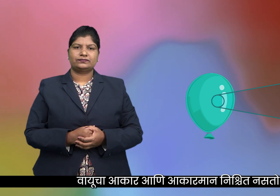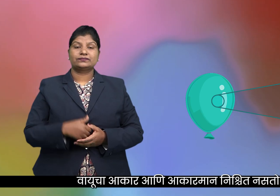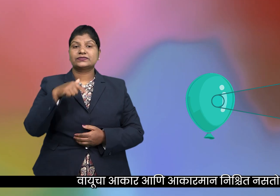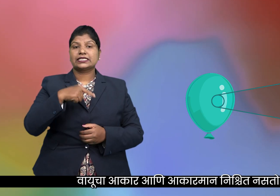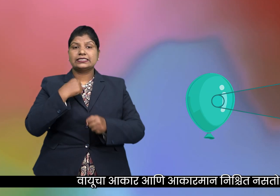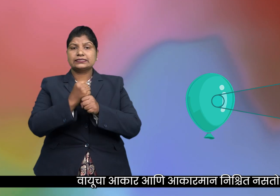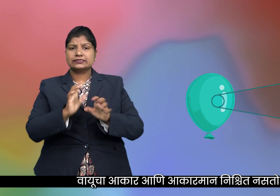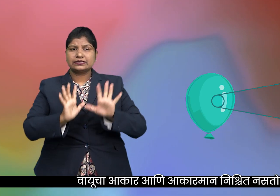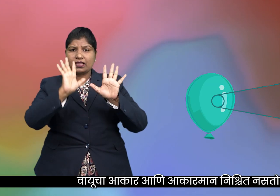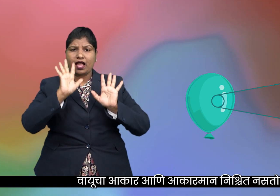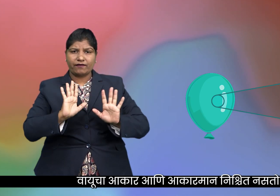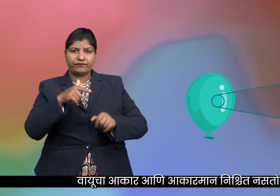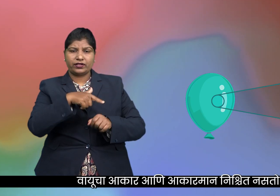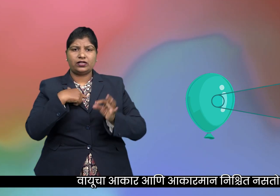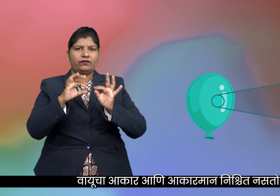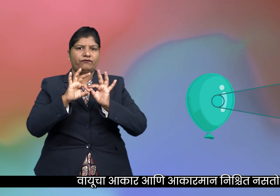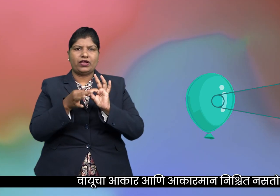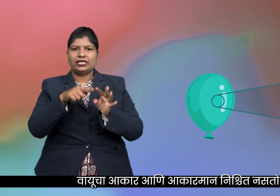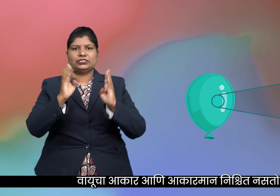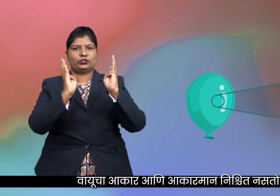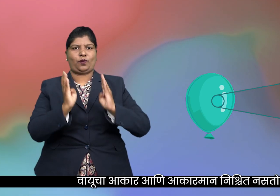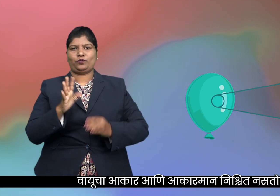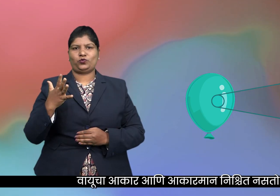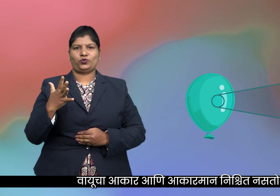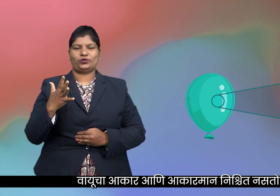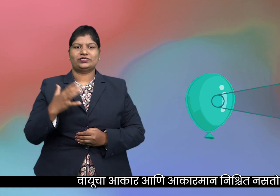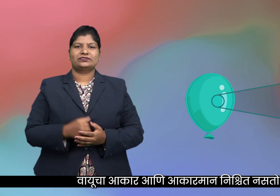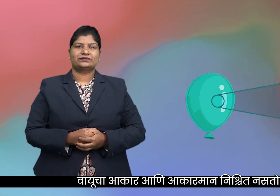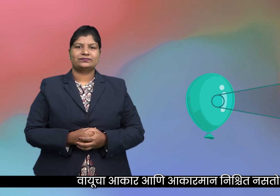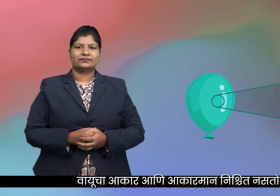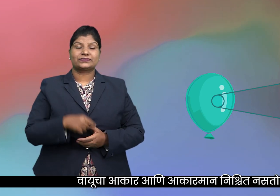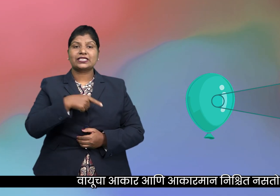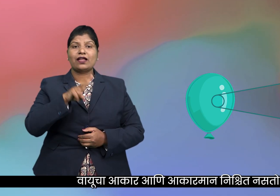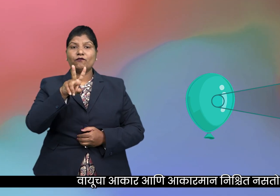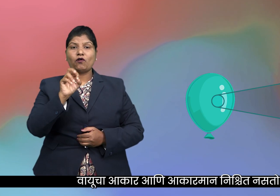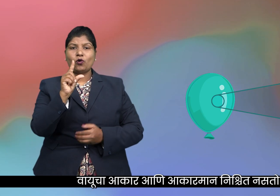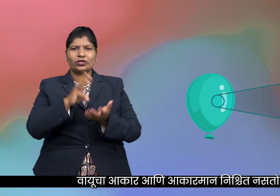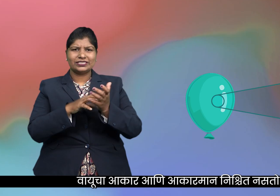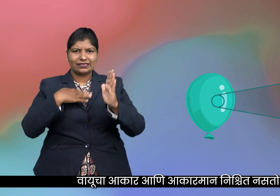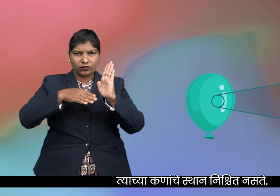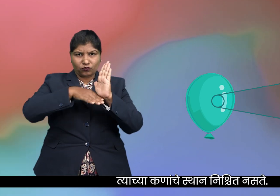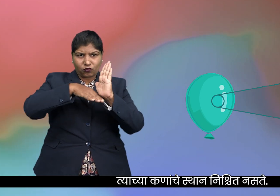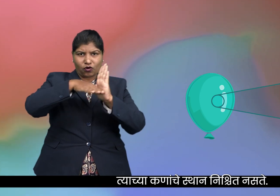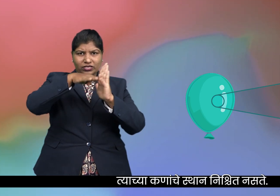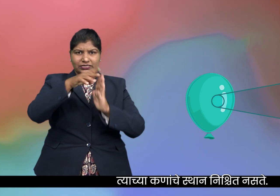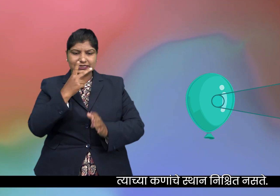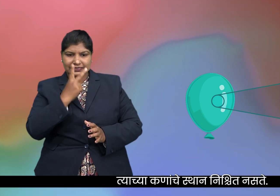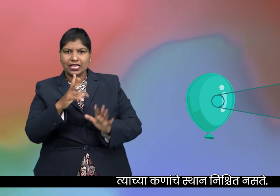वायूचा आकार आणि आकारमान निश्चित अजिबात नसतो, कारण त्याच्या कणांचे स्थान